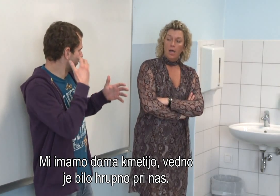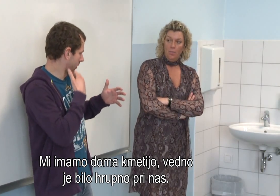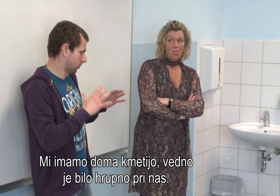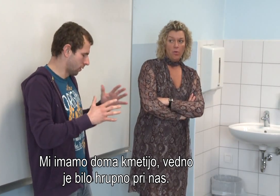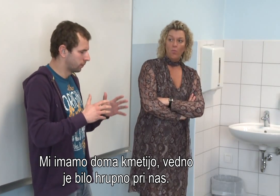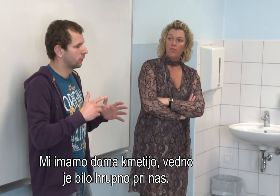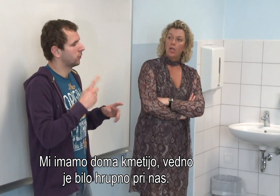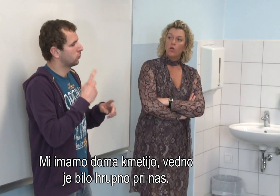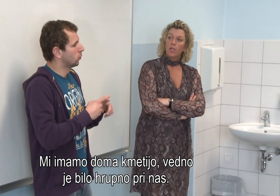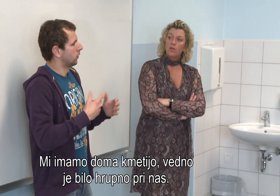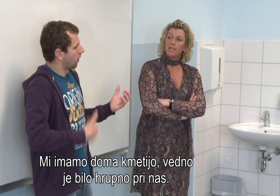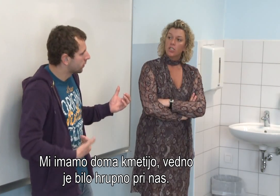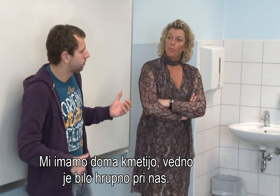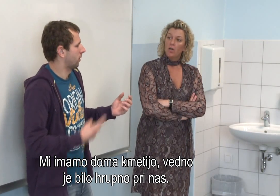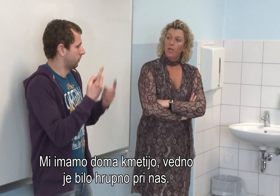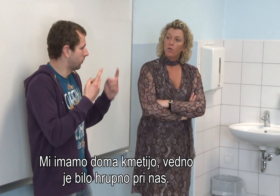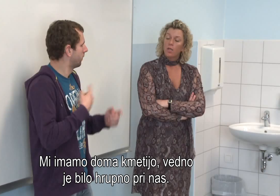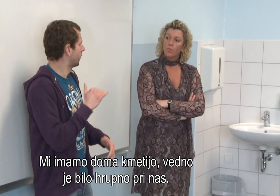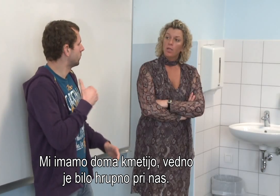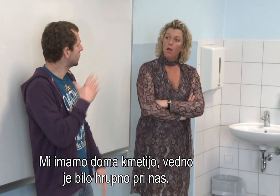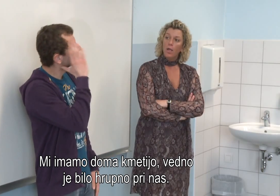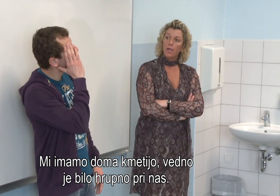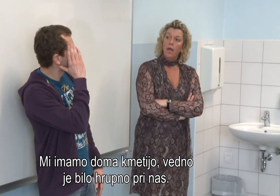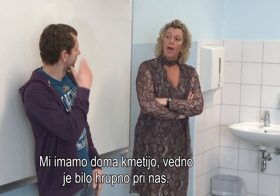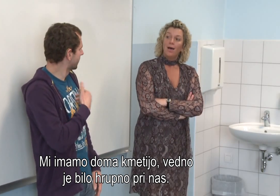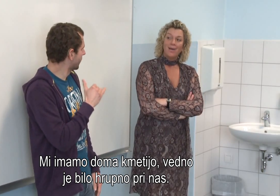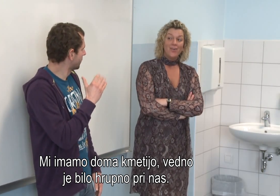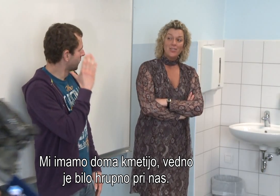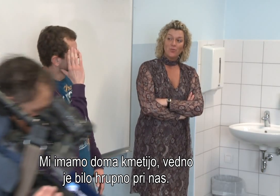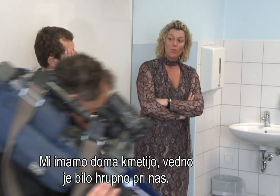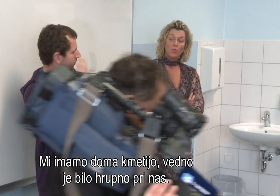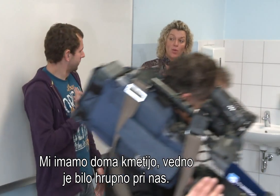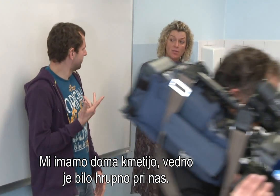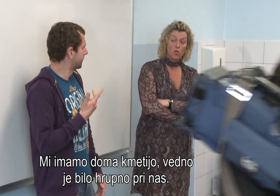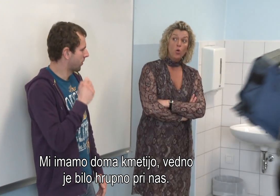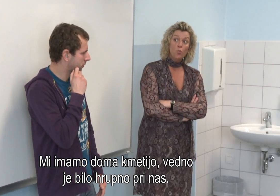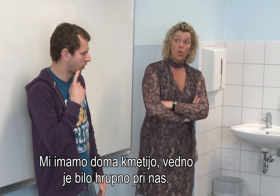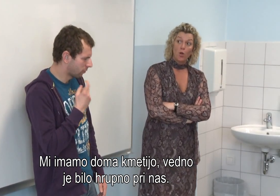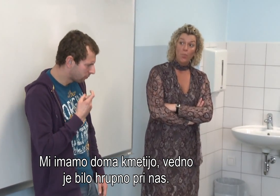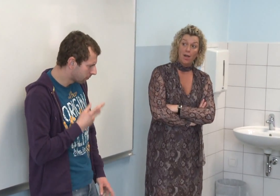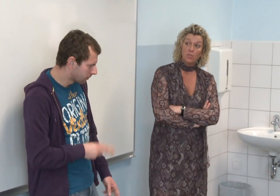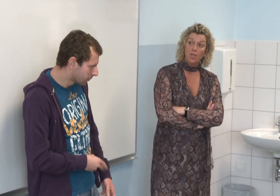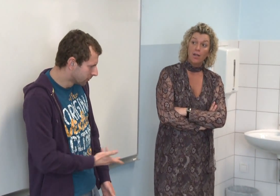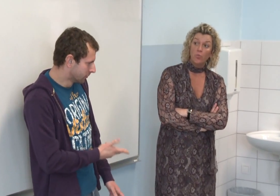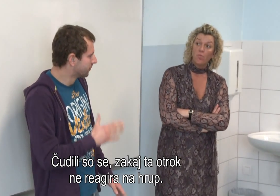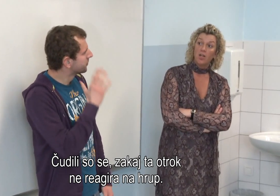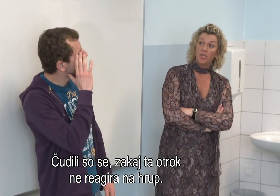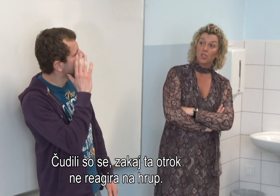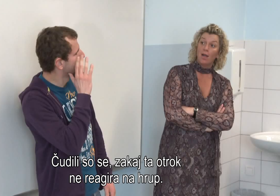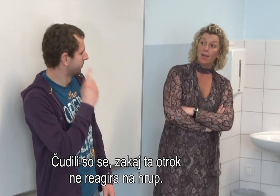Mi imamo doma veliko kmetijo, starši imajo veliko kmetijo in oni so, zelo hrupno je bilo pri nas, tudi radio je bil zmeraj prižgan, glasba